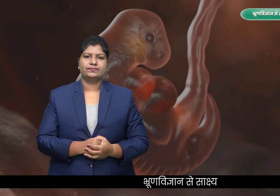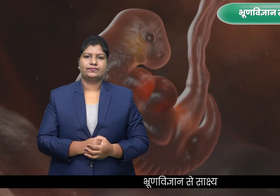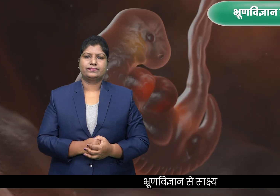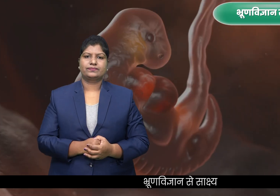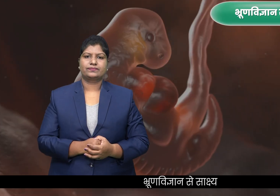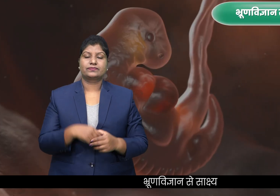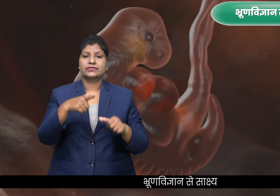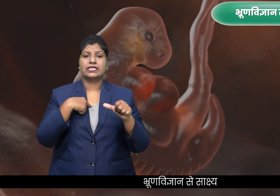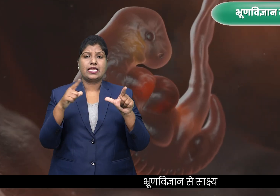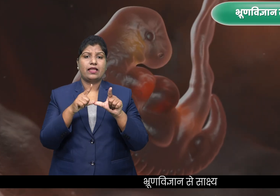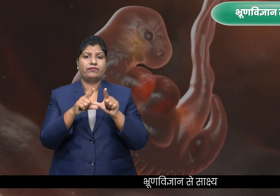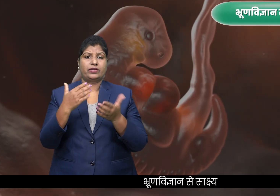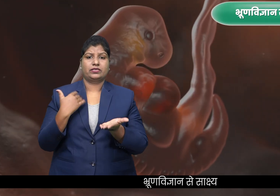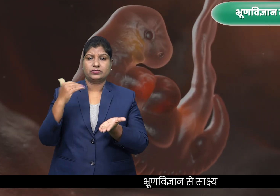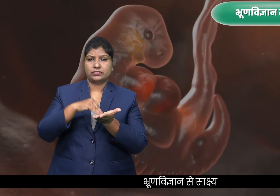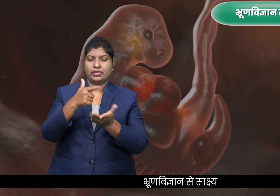भ्रूण विज्ञान से साक्ष्य।